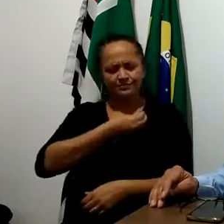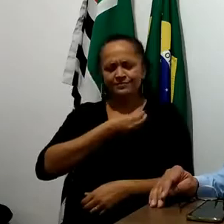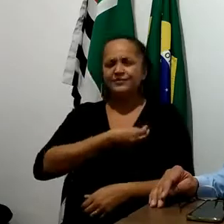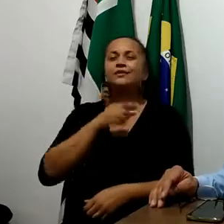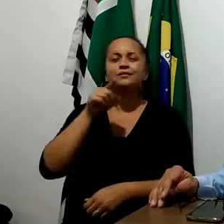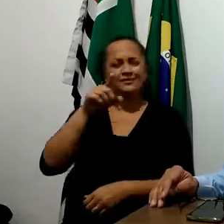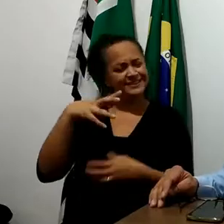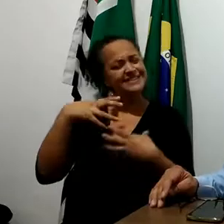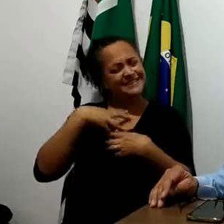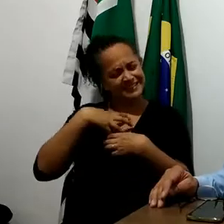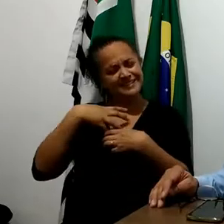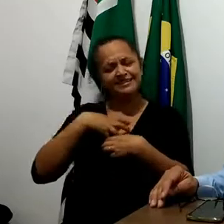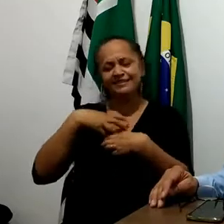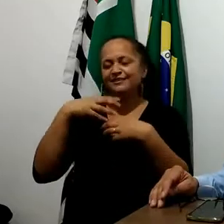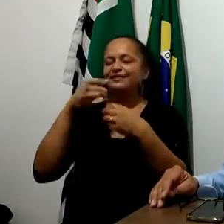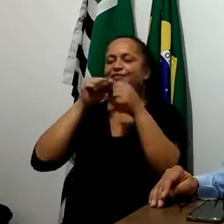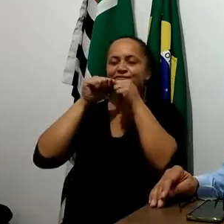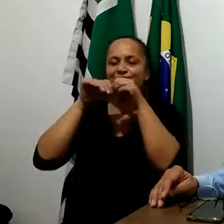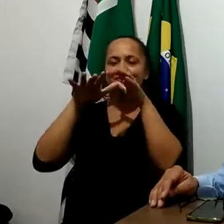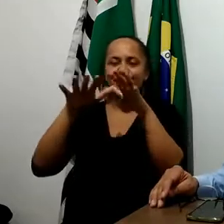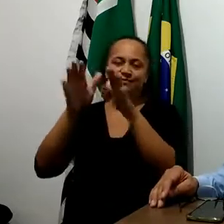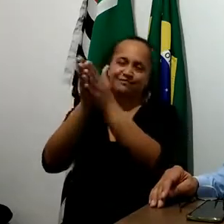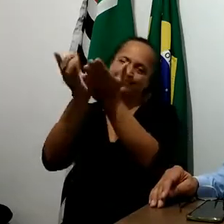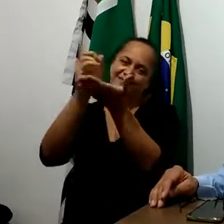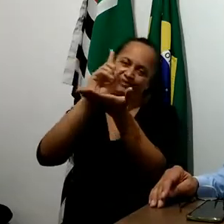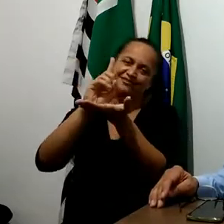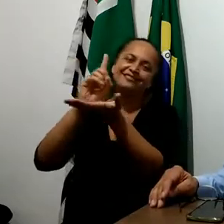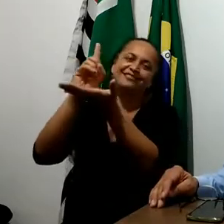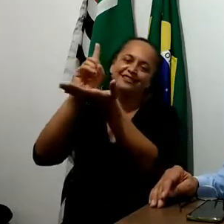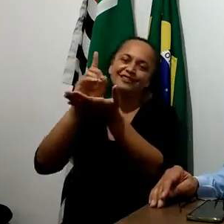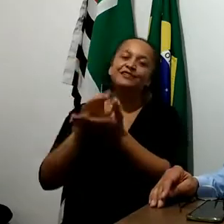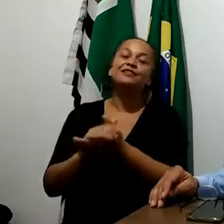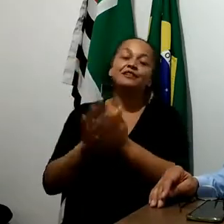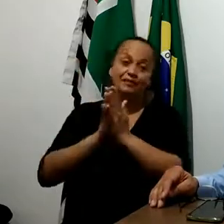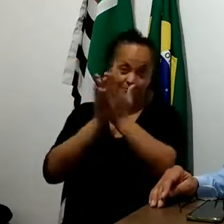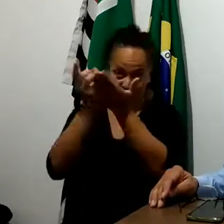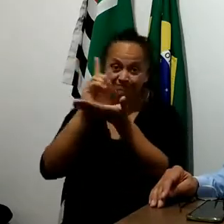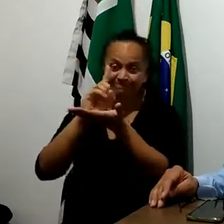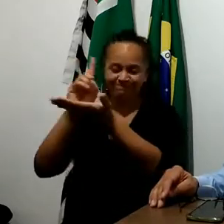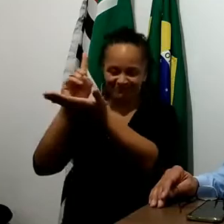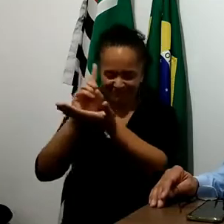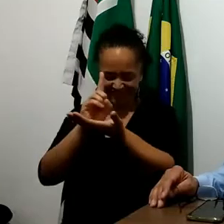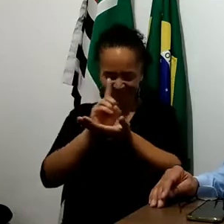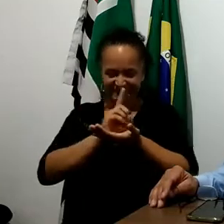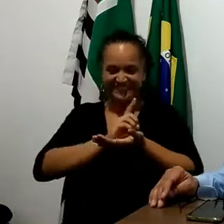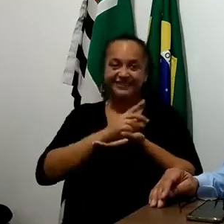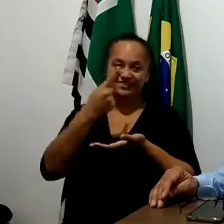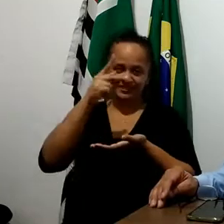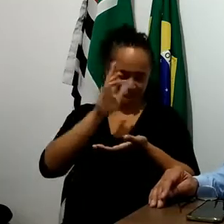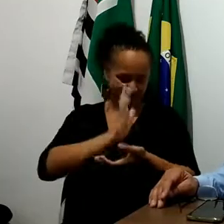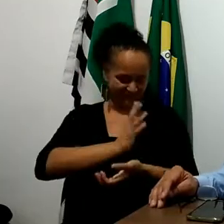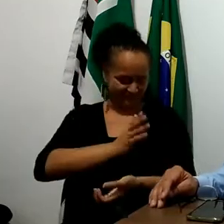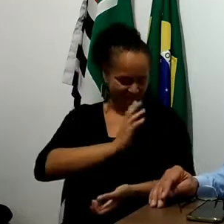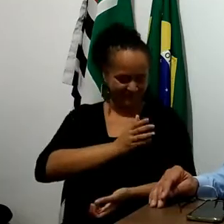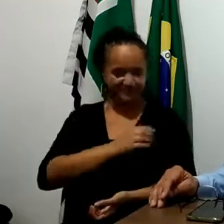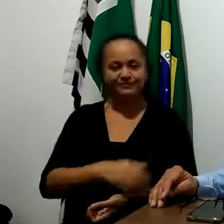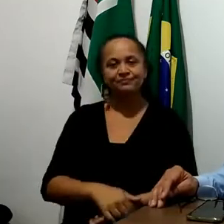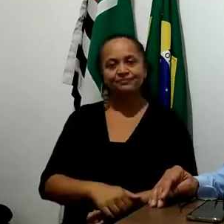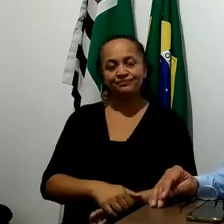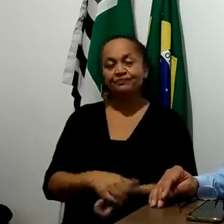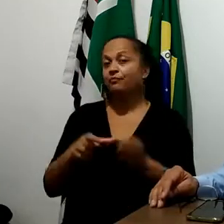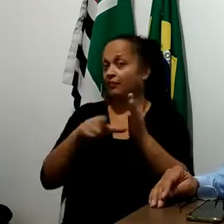tremendamente abençoado com a palavra do Senhor e que essa palavra venha frutificar no teu coração. Antes da gente meditar um pouquinho